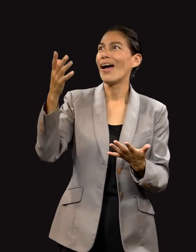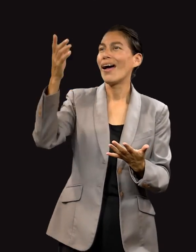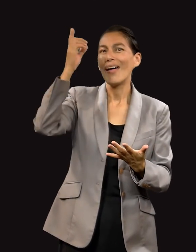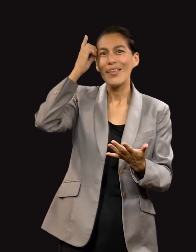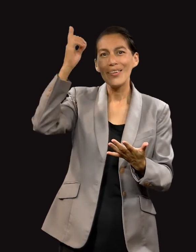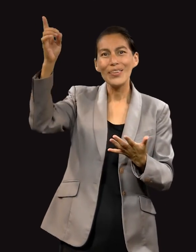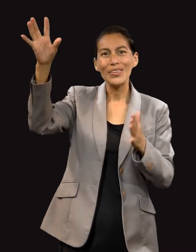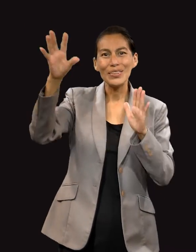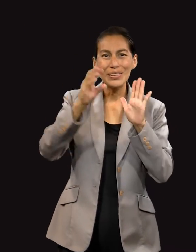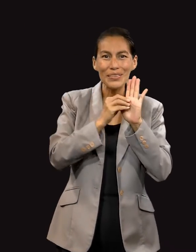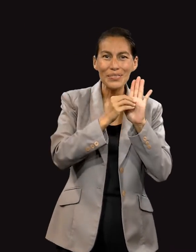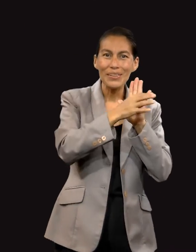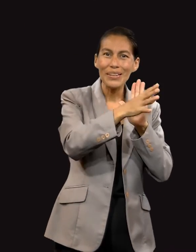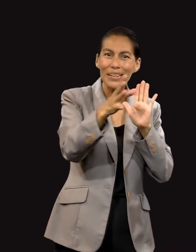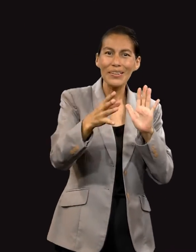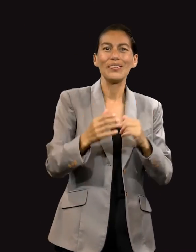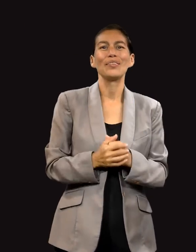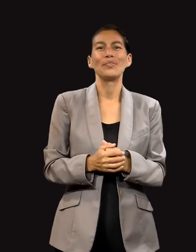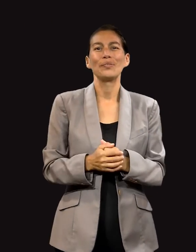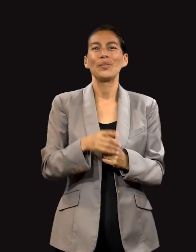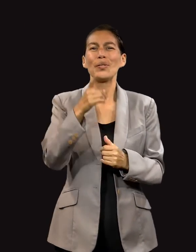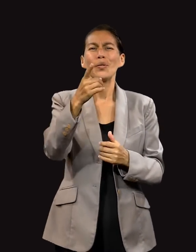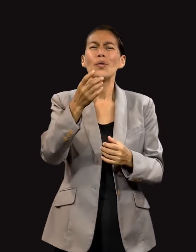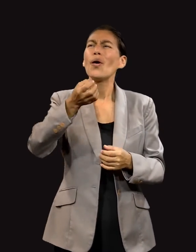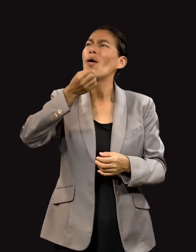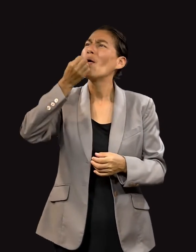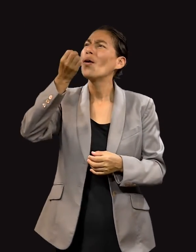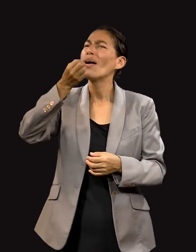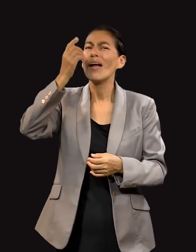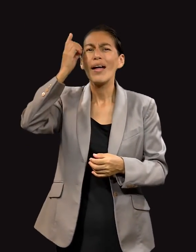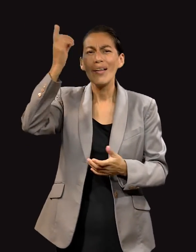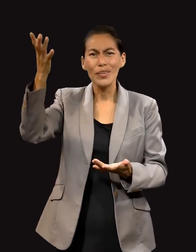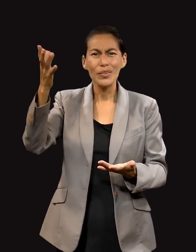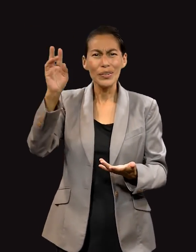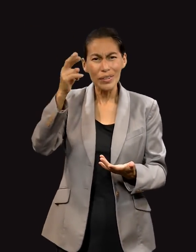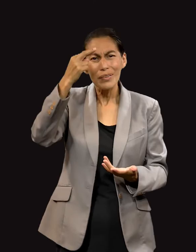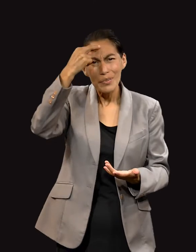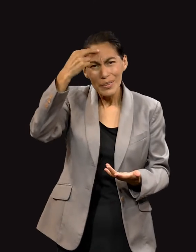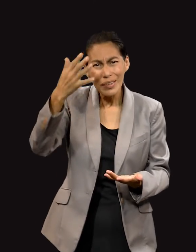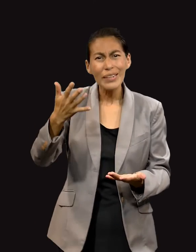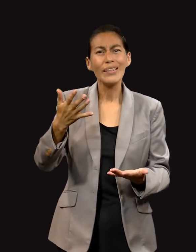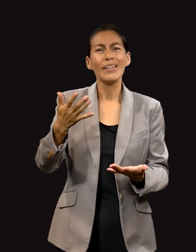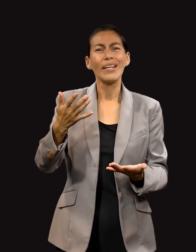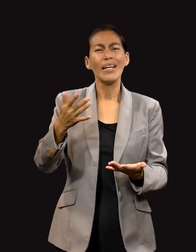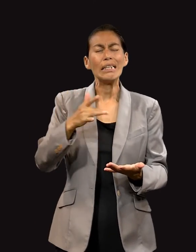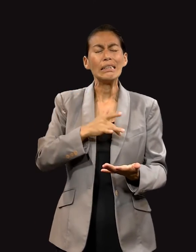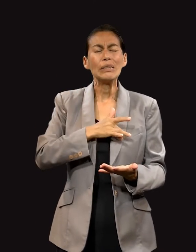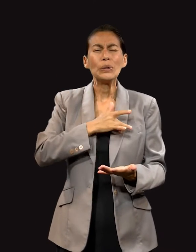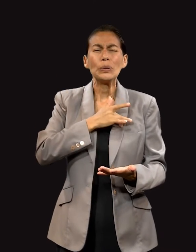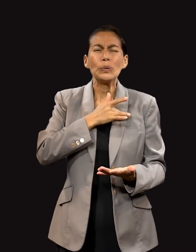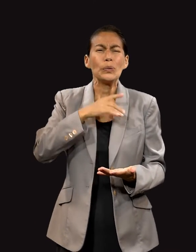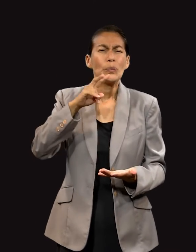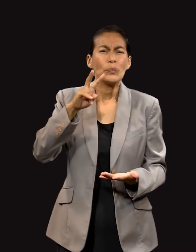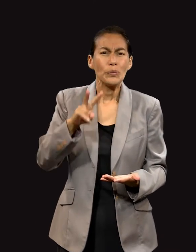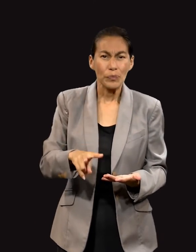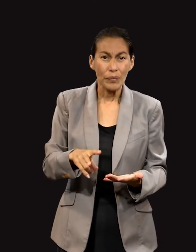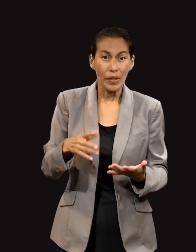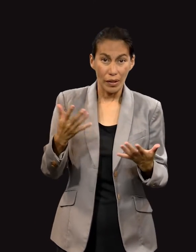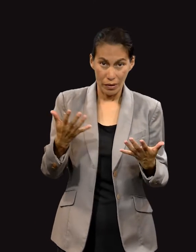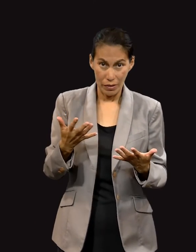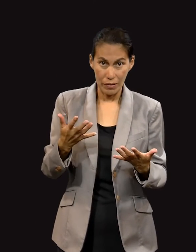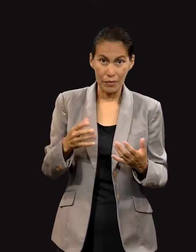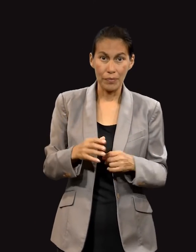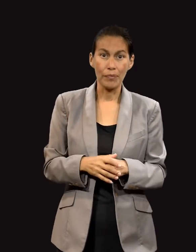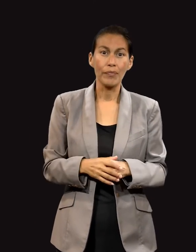padre amante. Amén. No lo olvides en cualquier lugar. Pero eso sí, de corazón, de sincero,